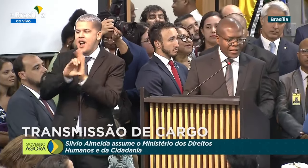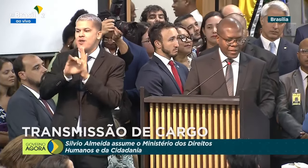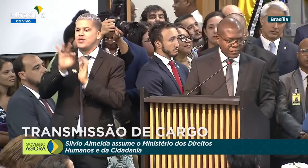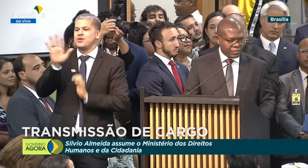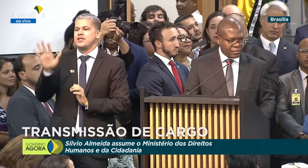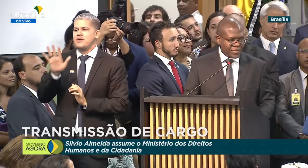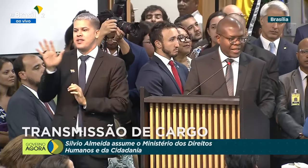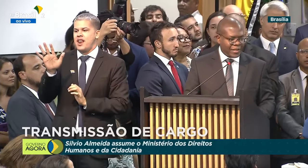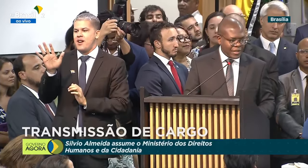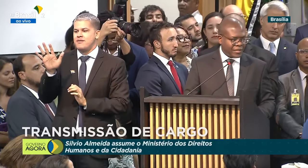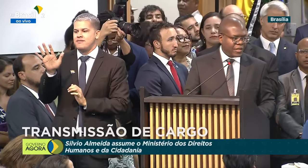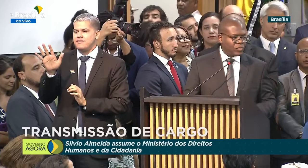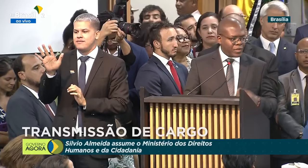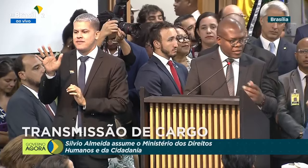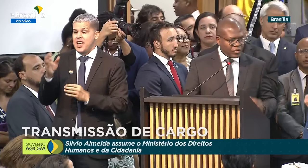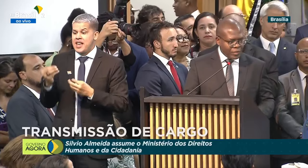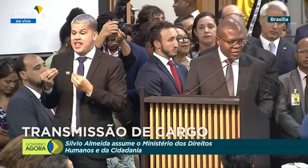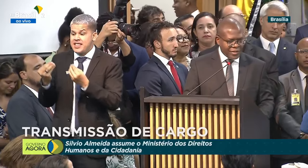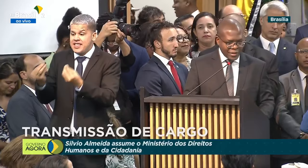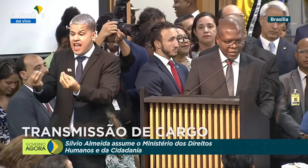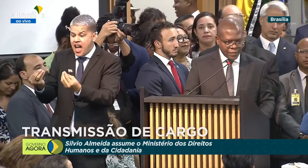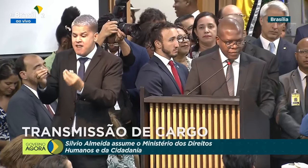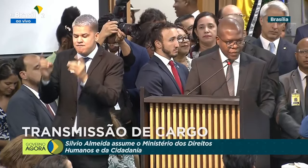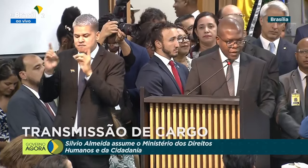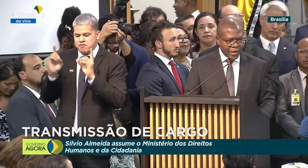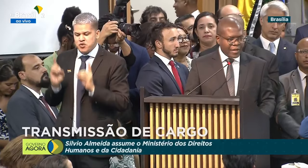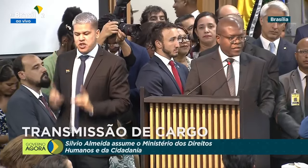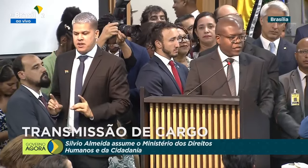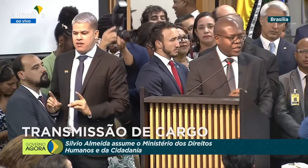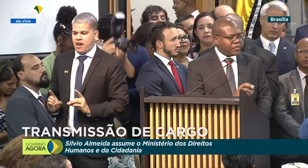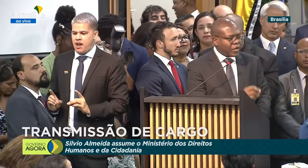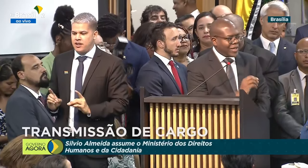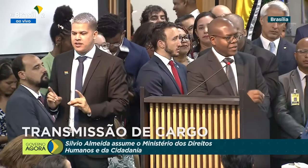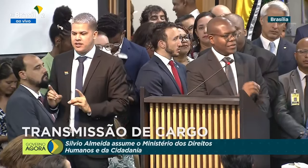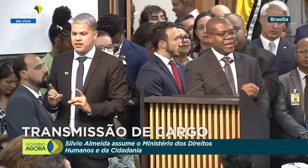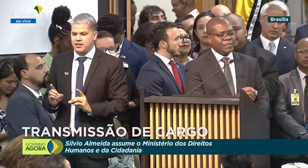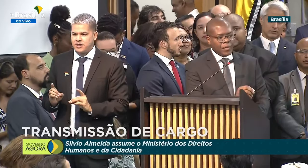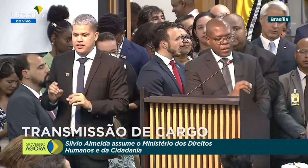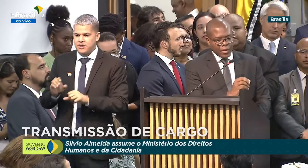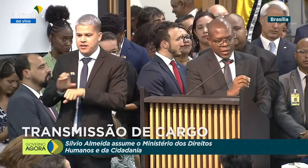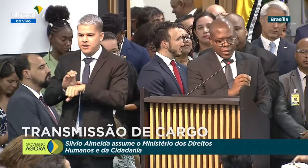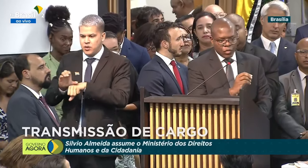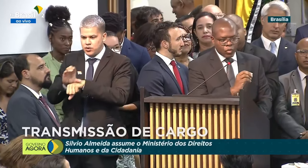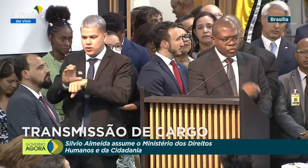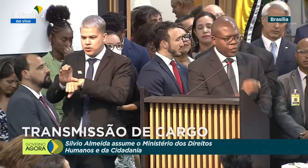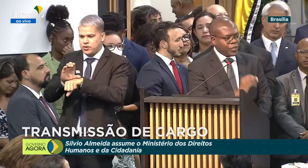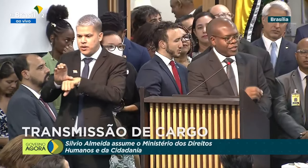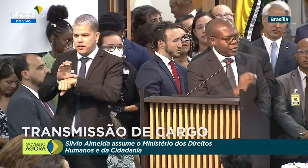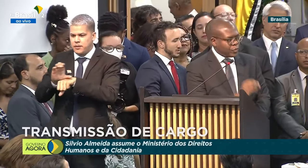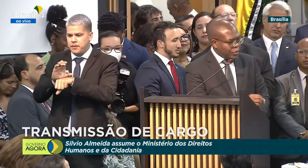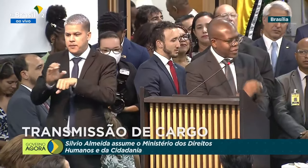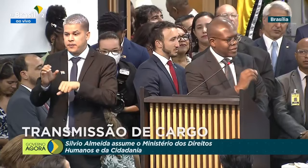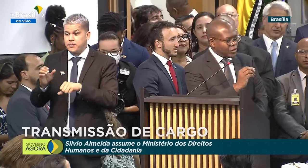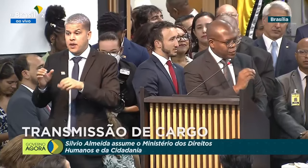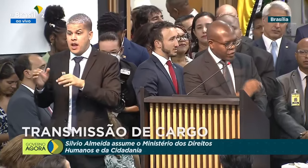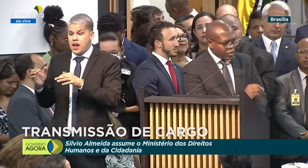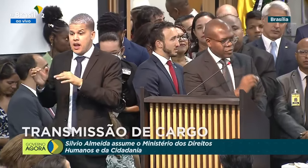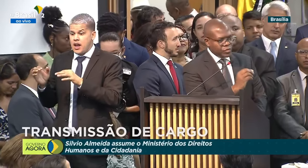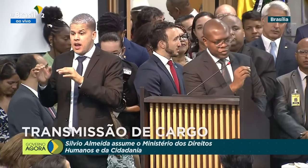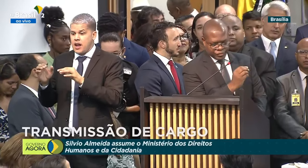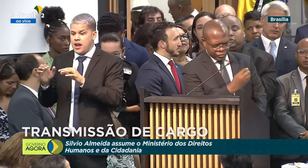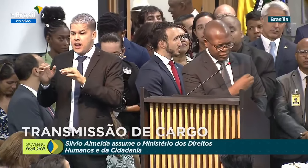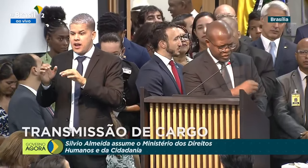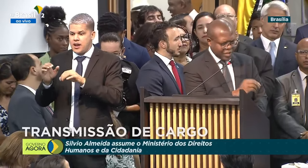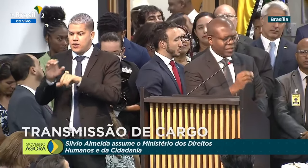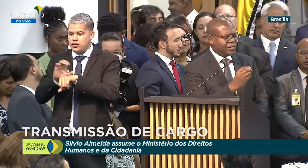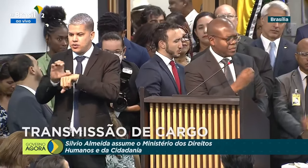fornece cidadania cidadania Direitos Humanos Direitos Humanos da Cidadania e É nesse sentido que a gente vai organizar o conjunto político-as públicas que nos